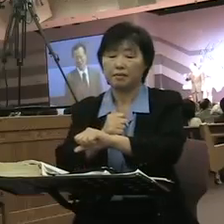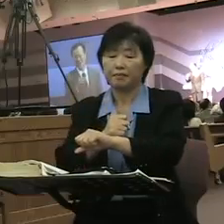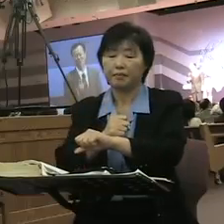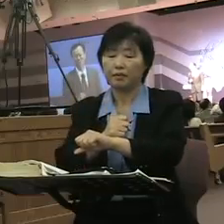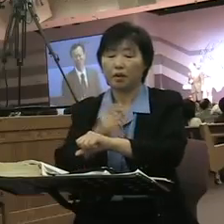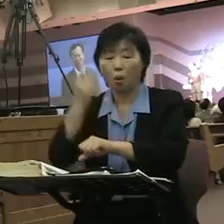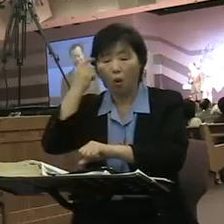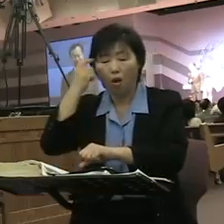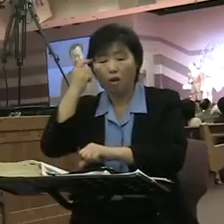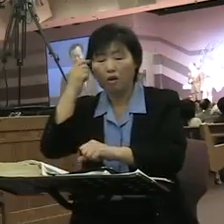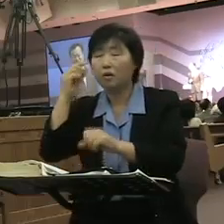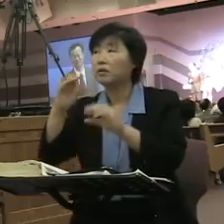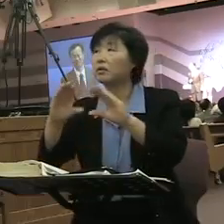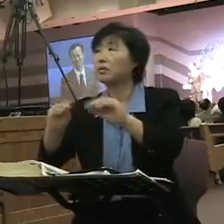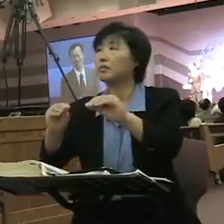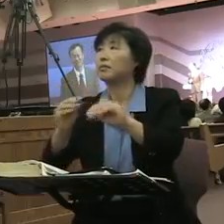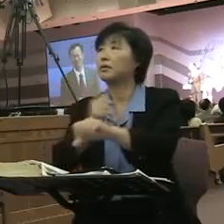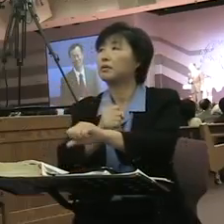왜 스탑했을까요?